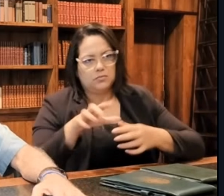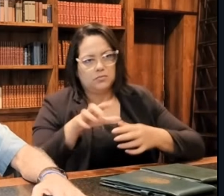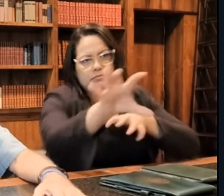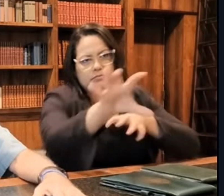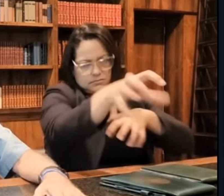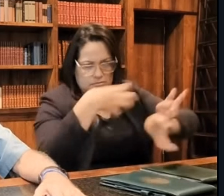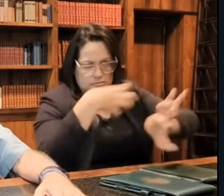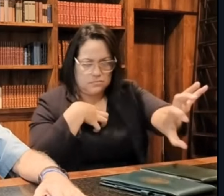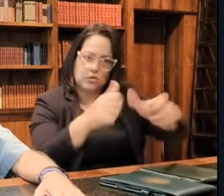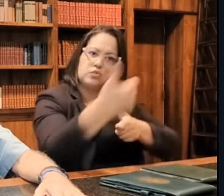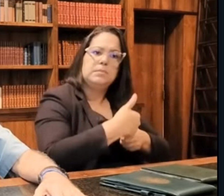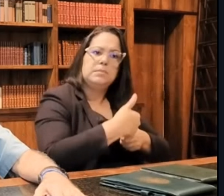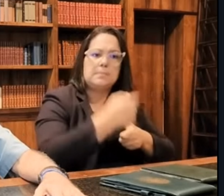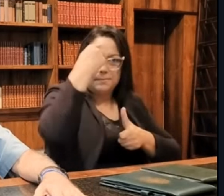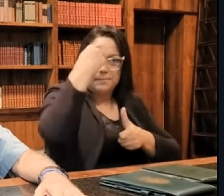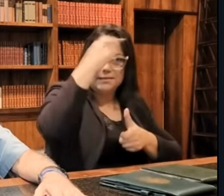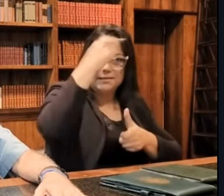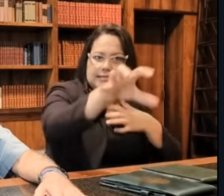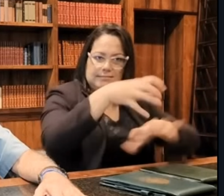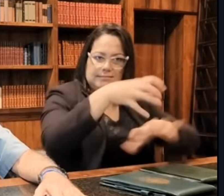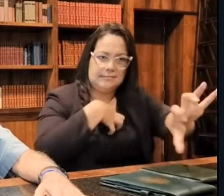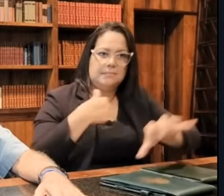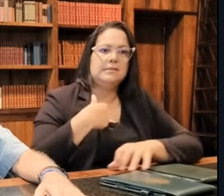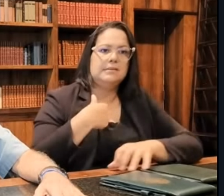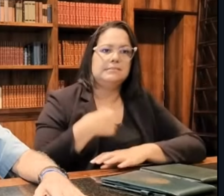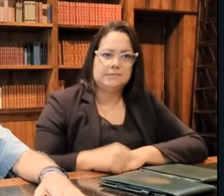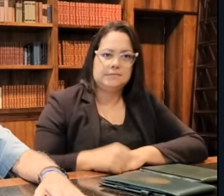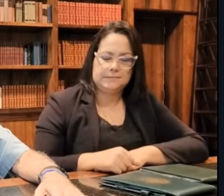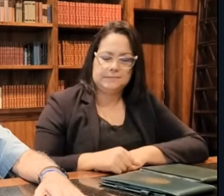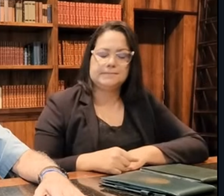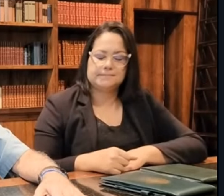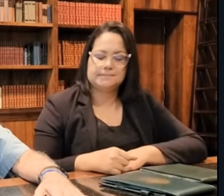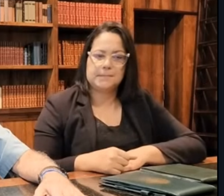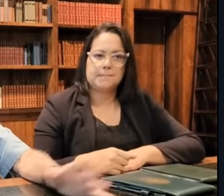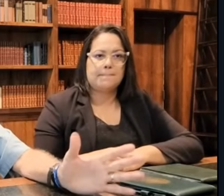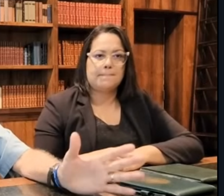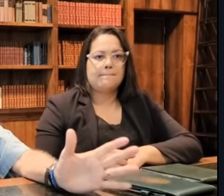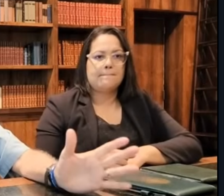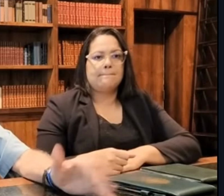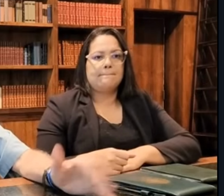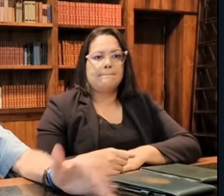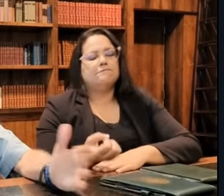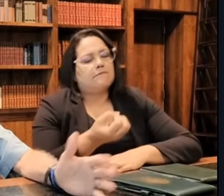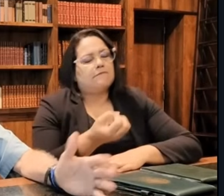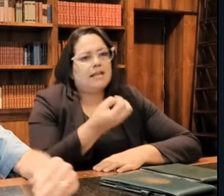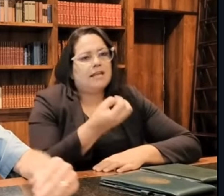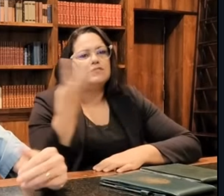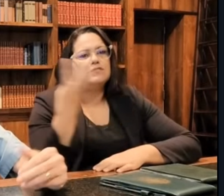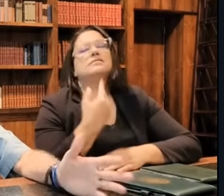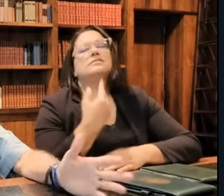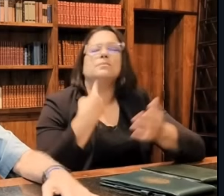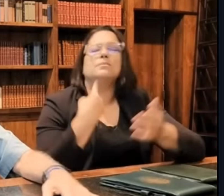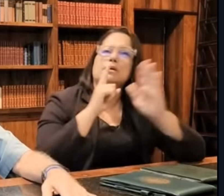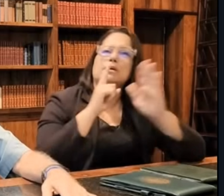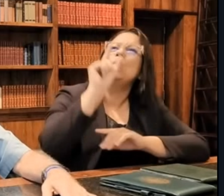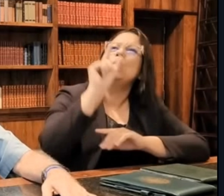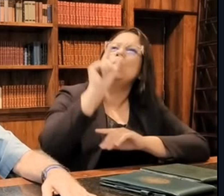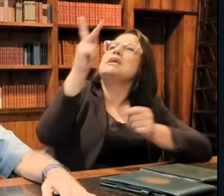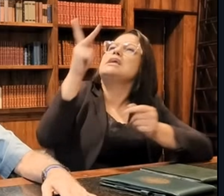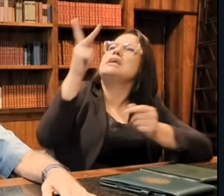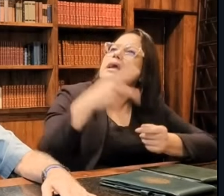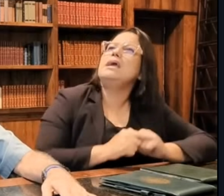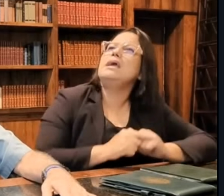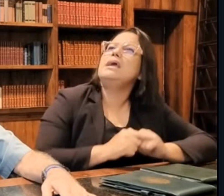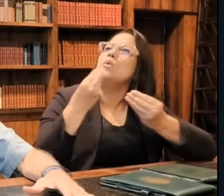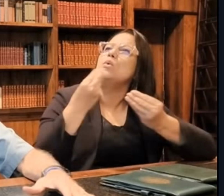mensagem, palavra, reflexão. Lá você tem arqueologia. Você vai encontrar tudo isso lá no nosso